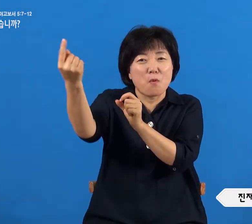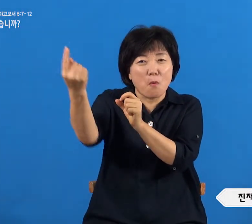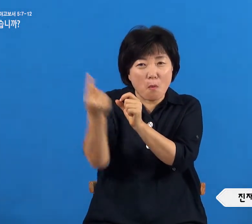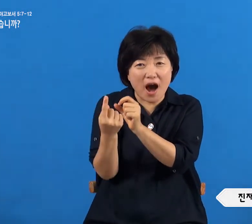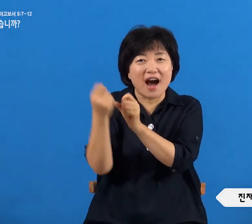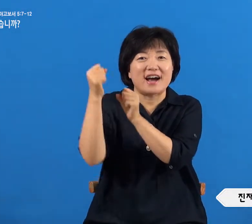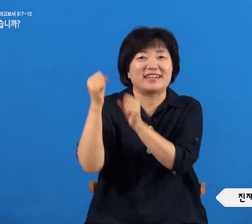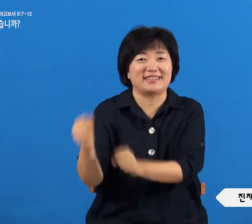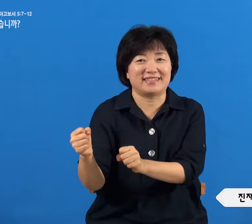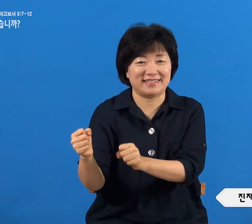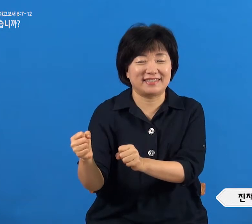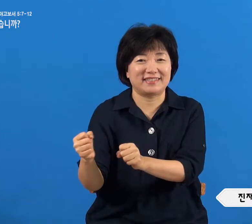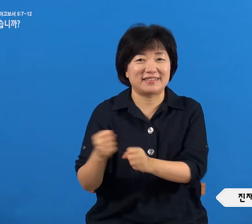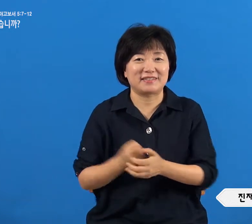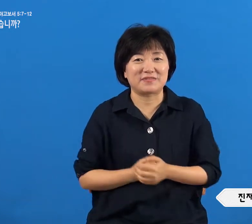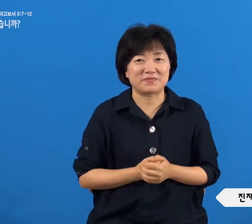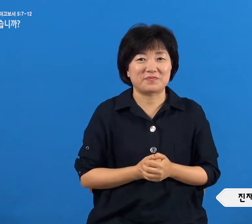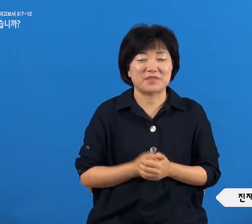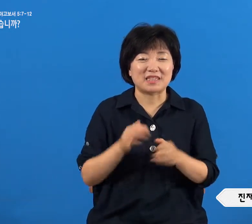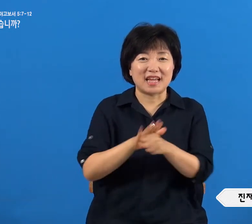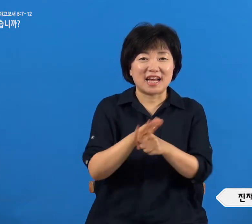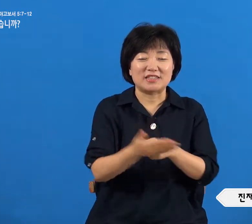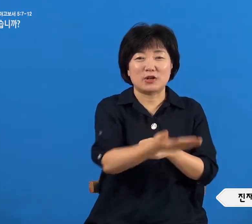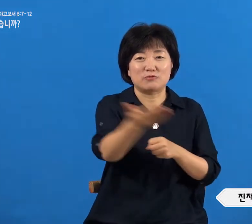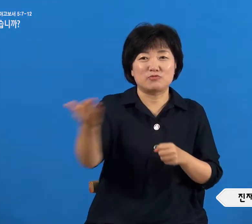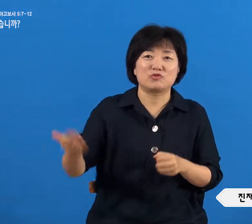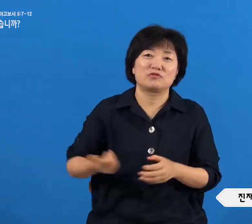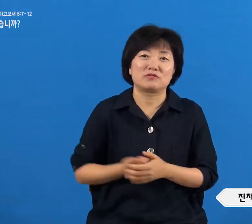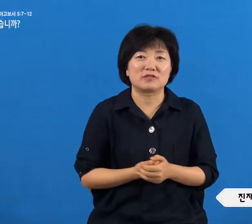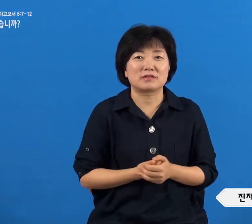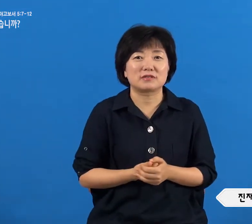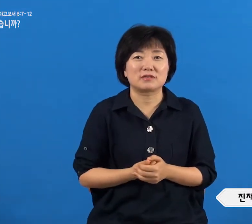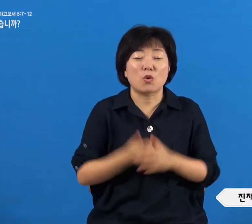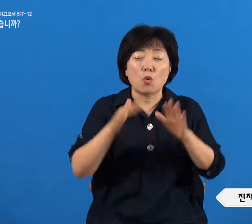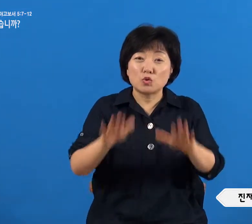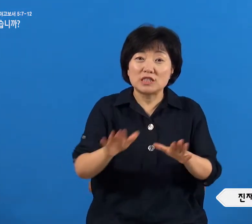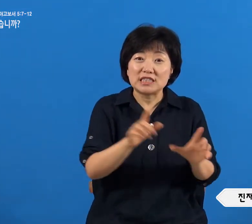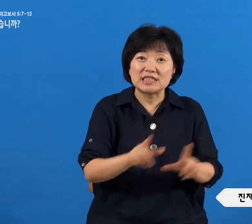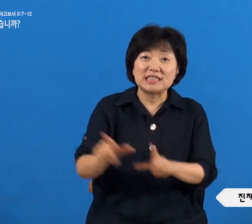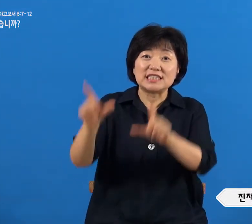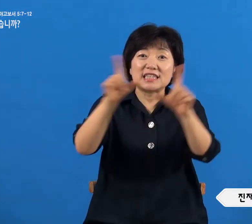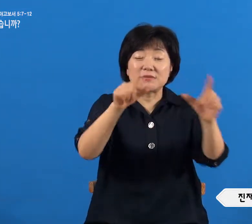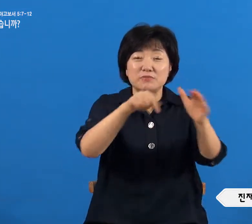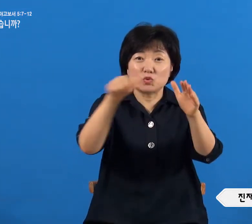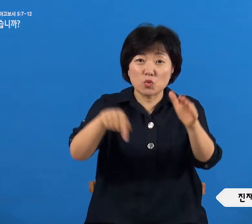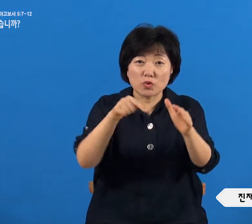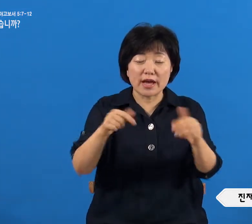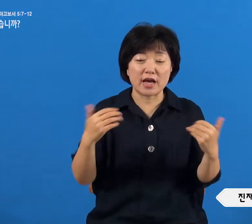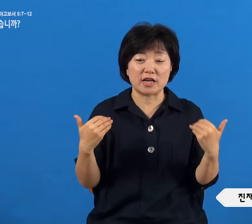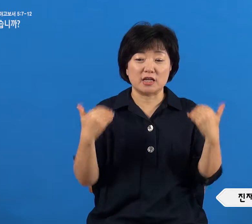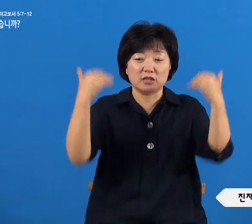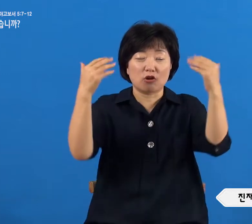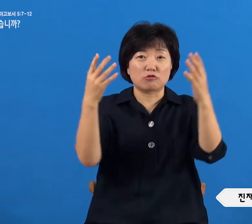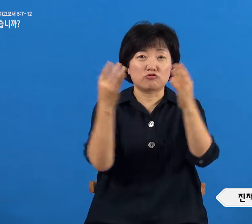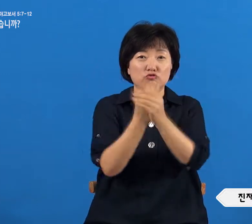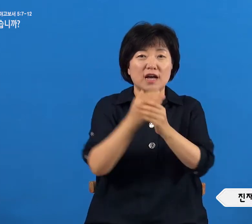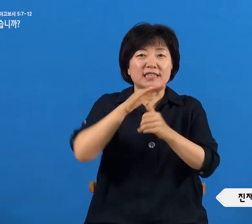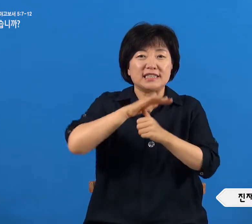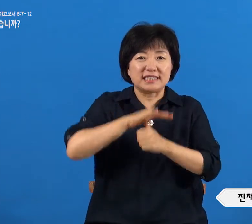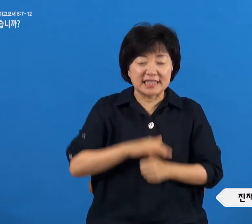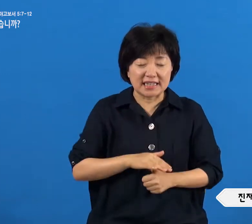가까이 계십니다. 사랑하는 여러분, 오늘 우리 삶 가운데 성숙한